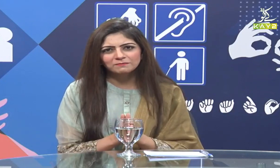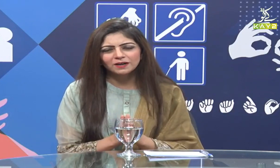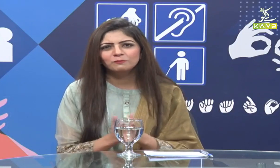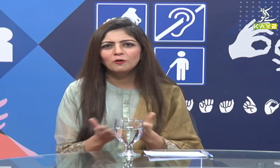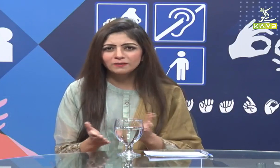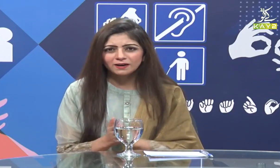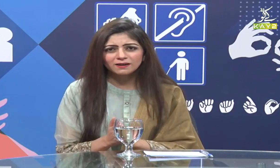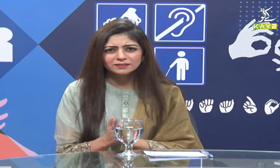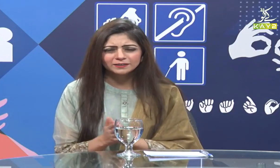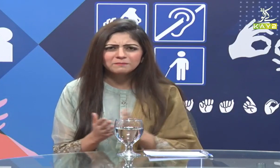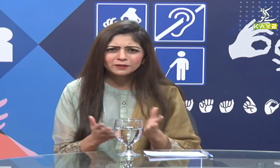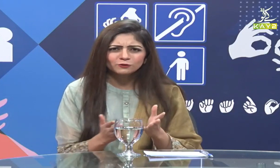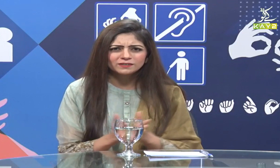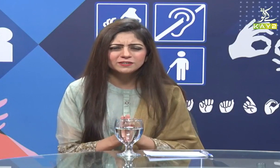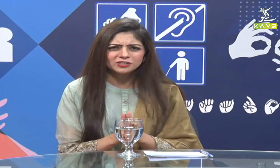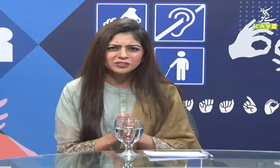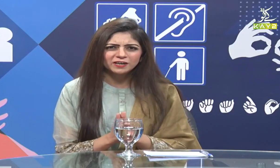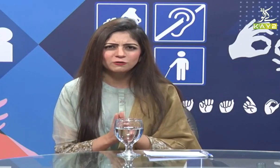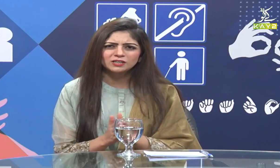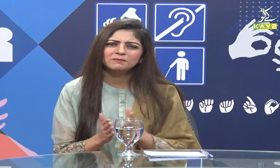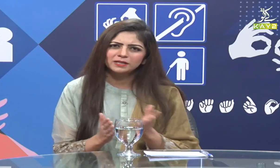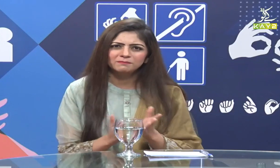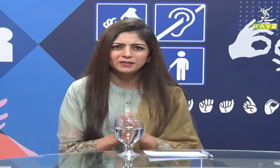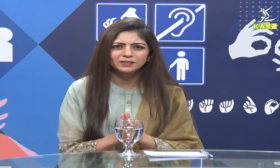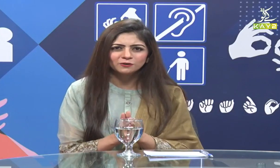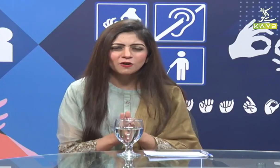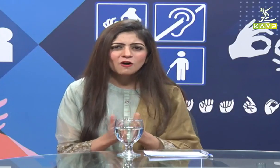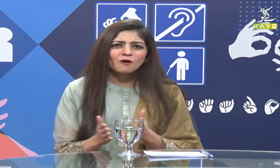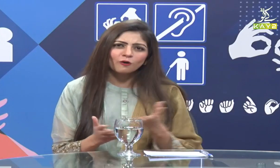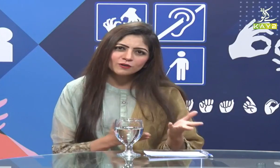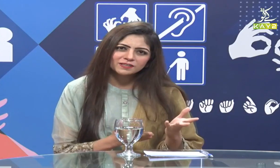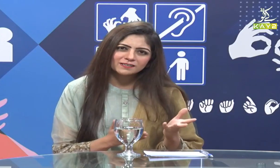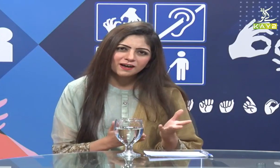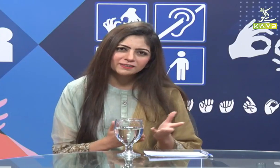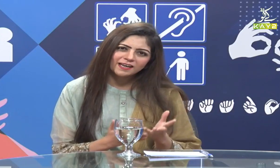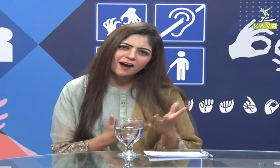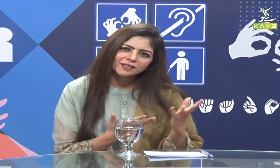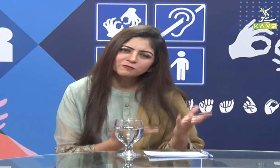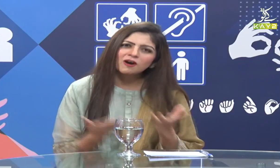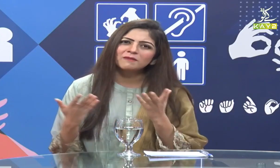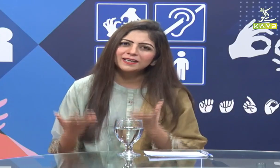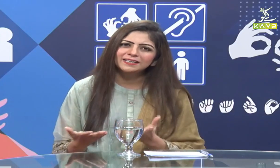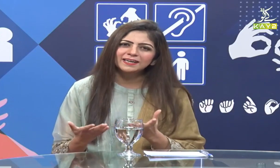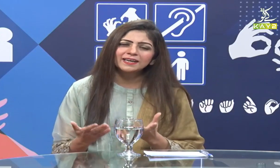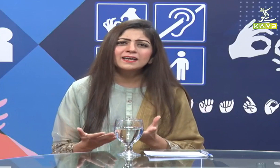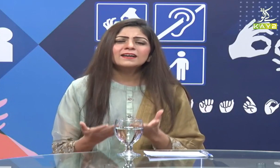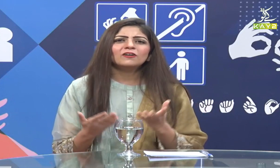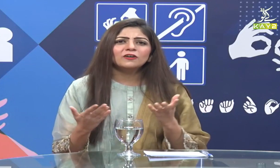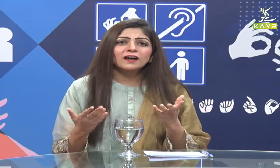का प्रॉपर आगाज़ करते हैं। पहले थोड़ी सी चिट चैट हो जाए हमारे मेन हीरो होस्ट के साथ कि आज वो हमारे लिए और